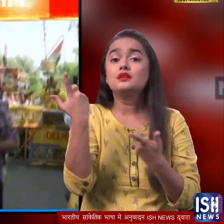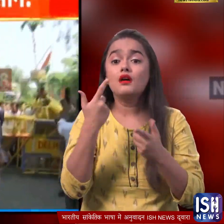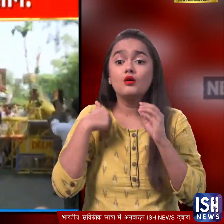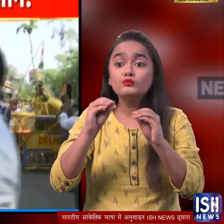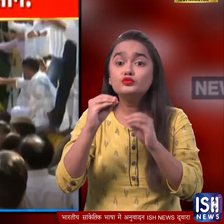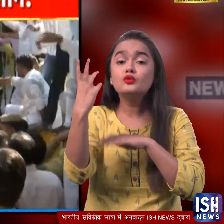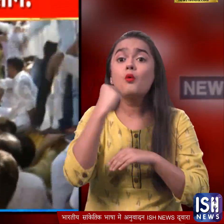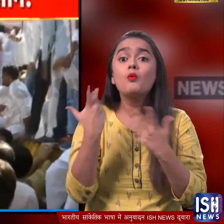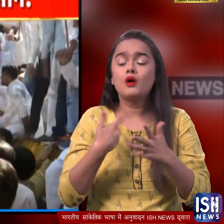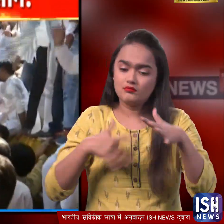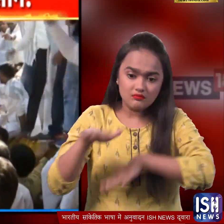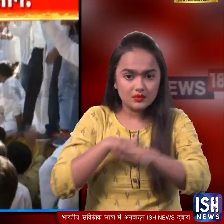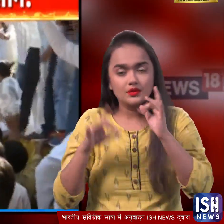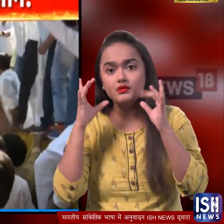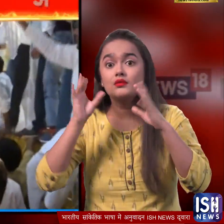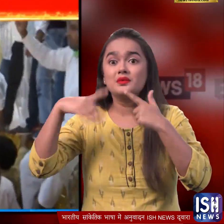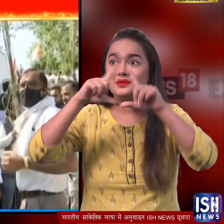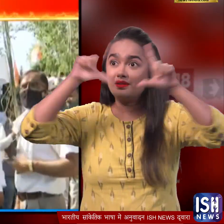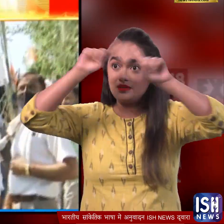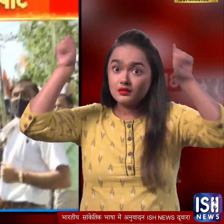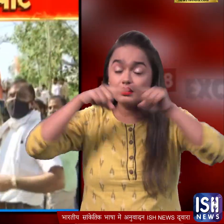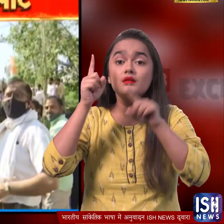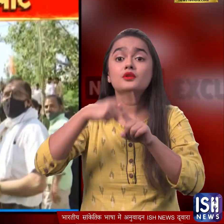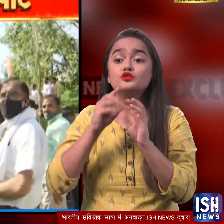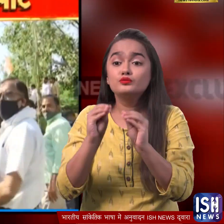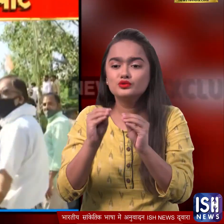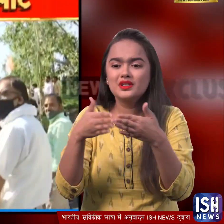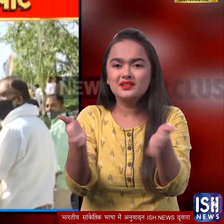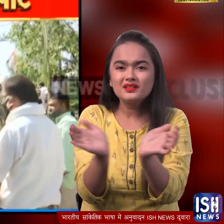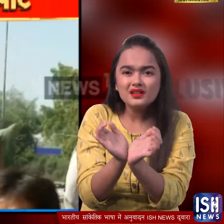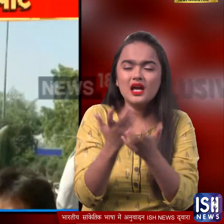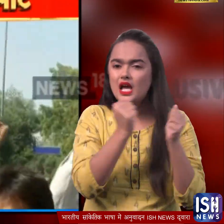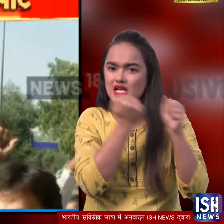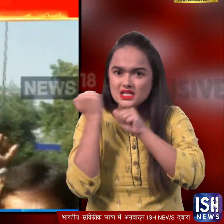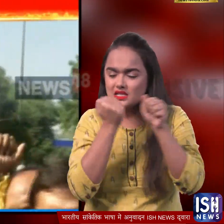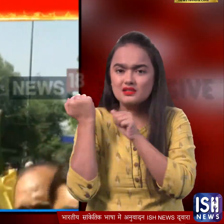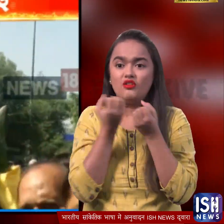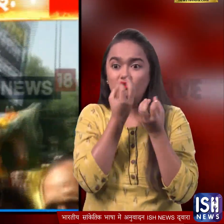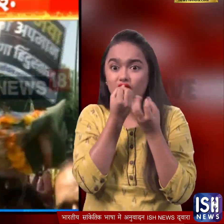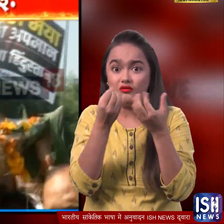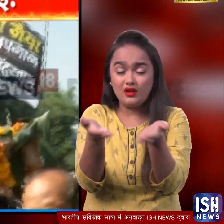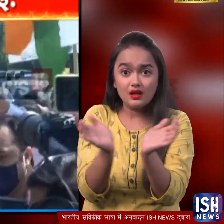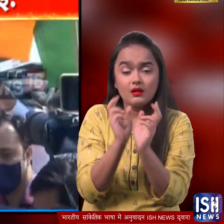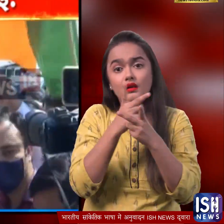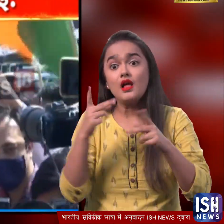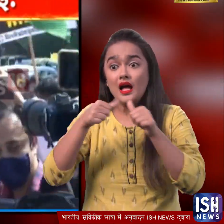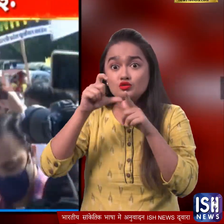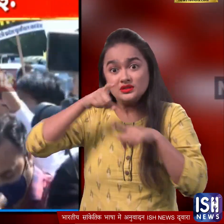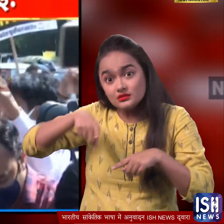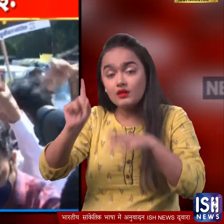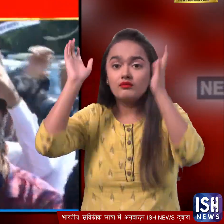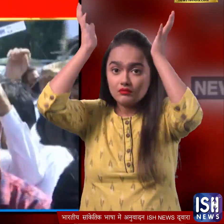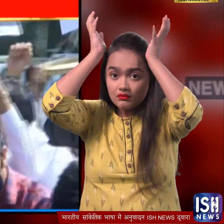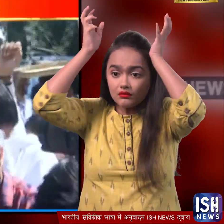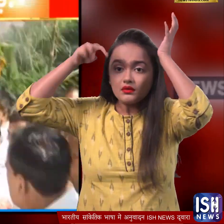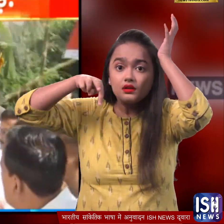के आयोजन के लिए किया और इसलिए उन्होंने पोस्टर के अलावा पूजा का सामान जैसे कि गन्ने और फलों की टोकरी लेकर प्रदर्शन किया। खुद अनिल चौधरी